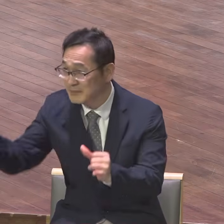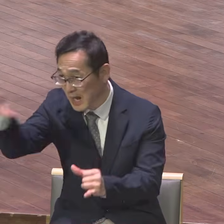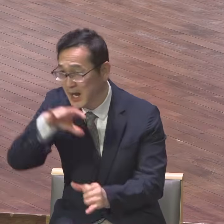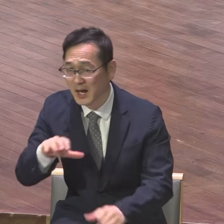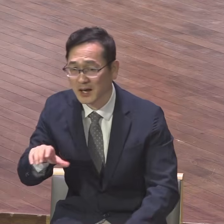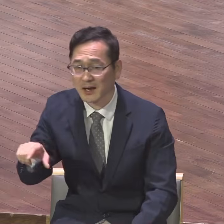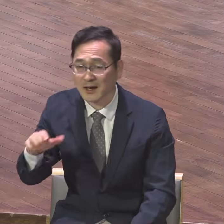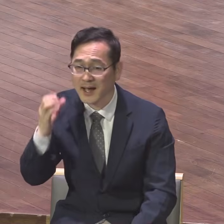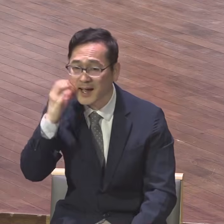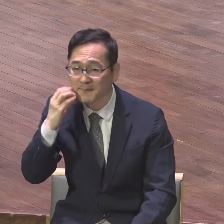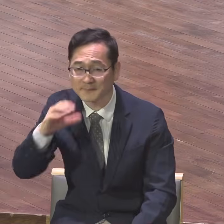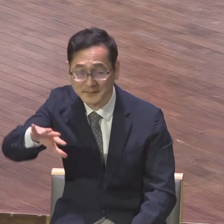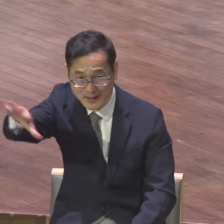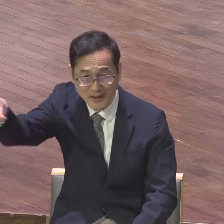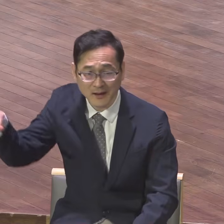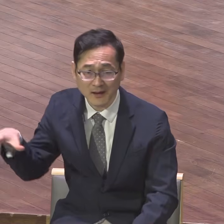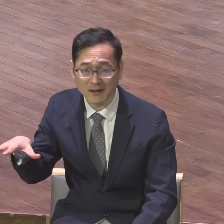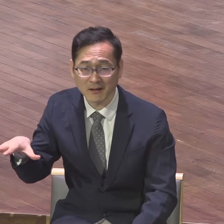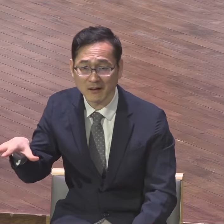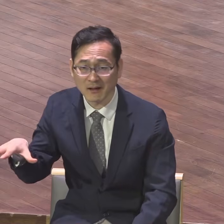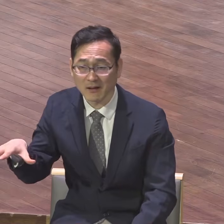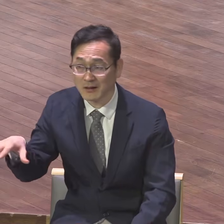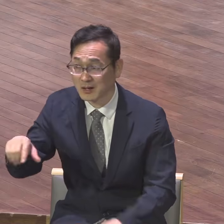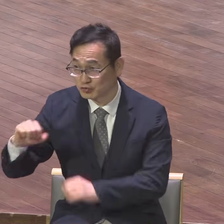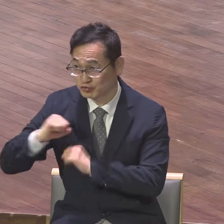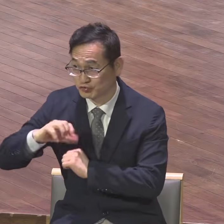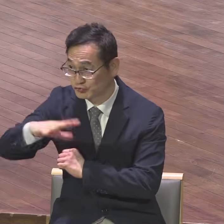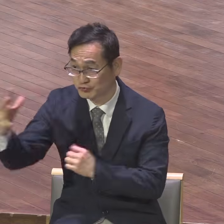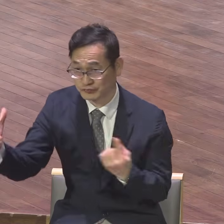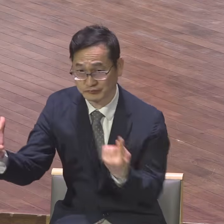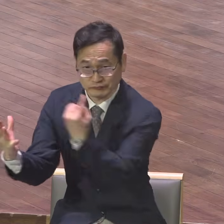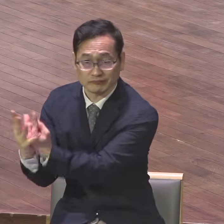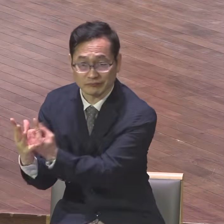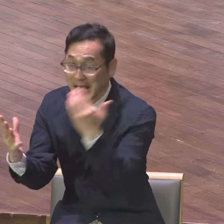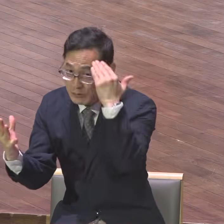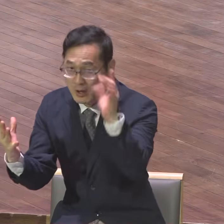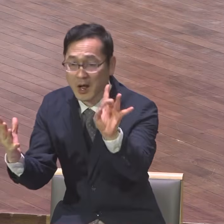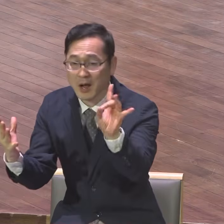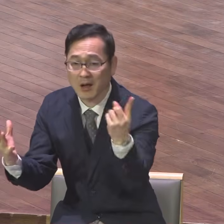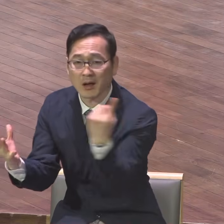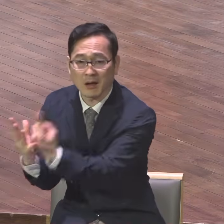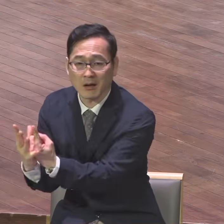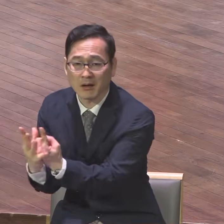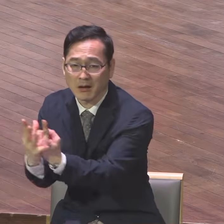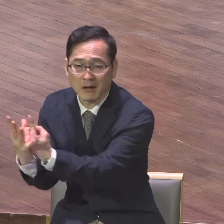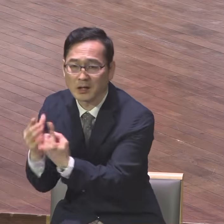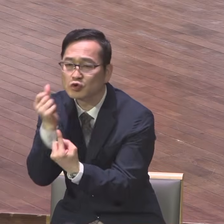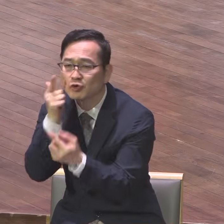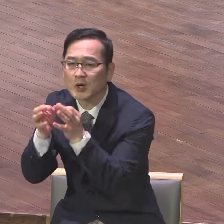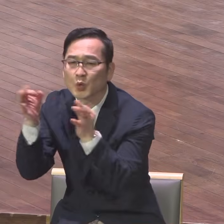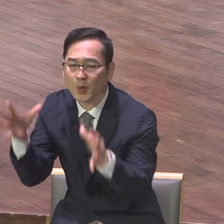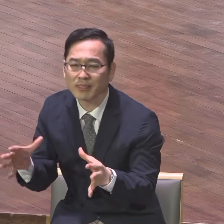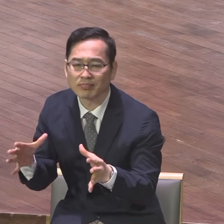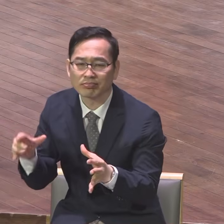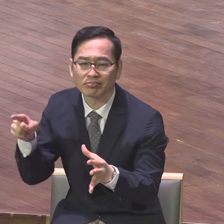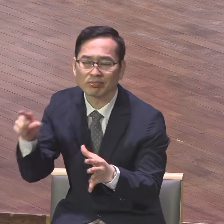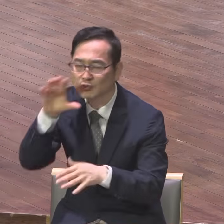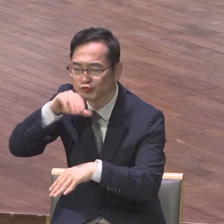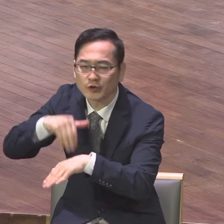그 군대에서 그 군인들과 함께 그렇게 6개월 동안